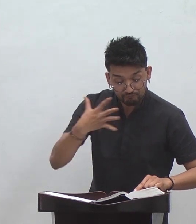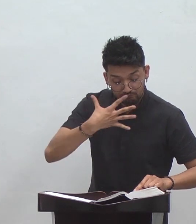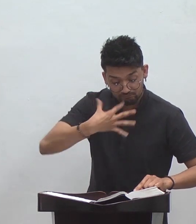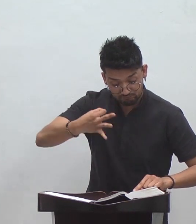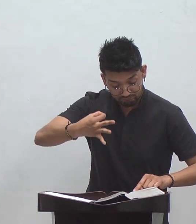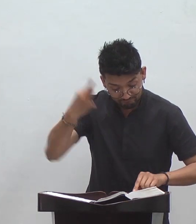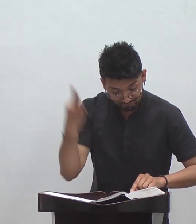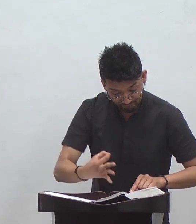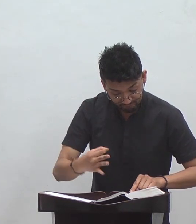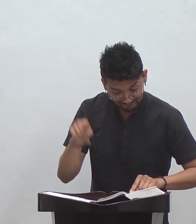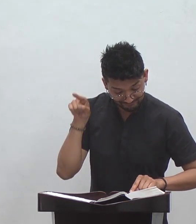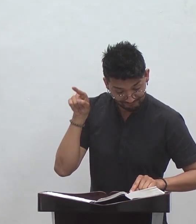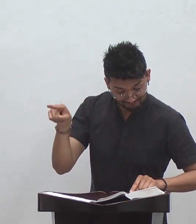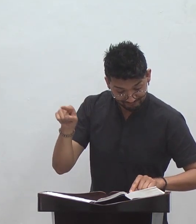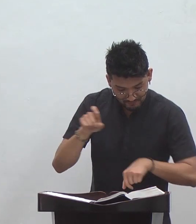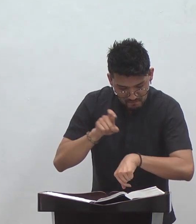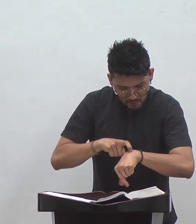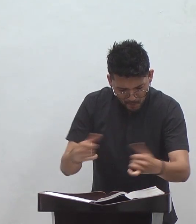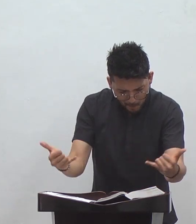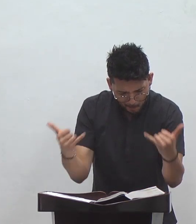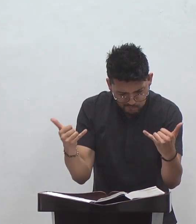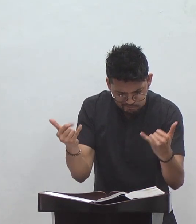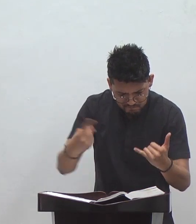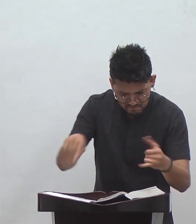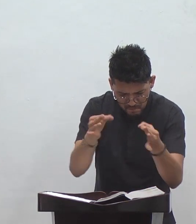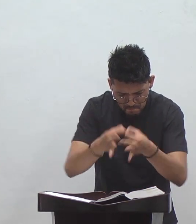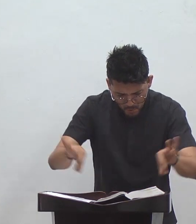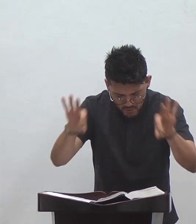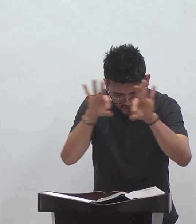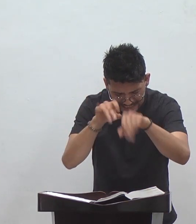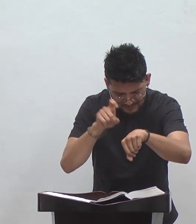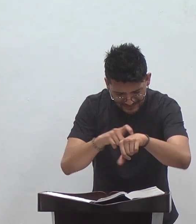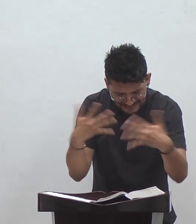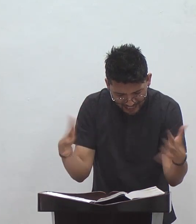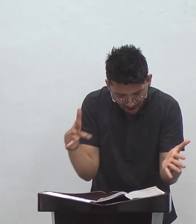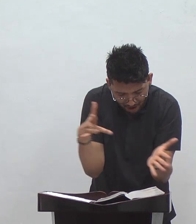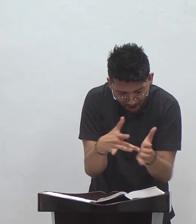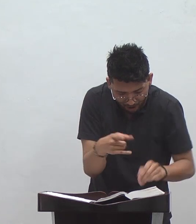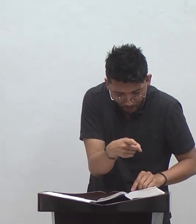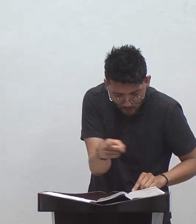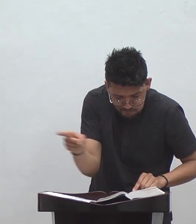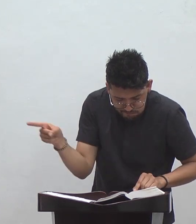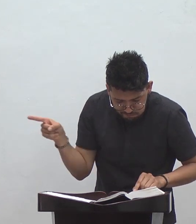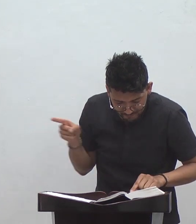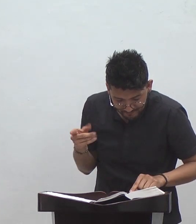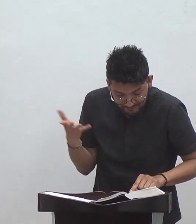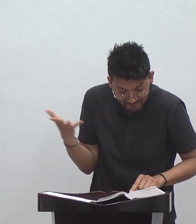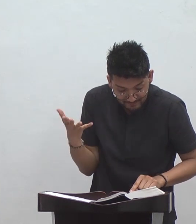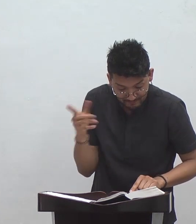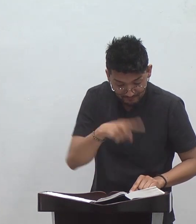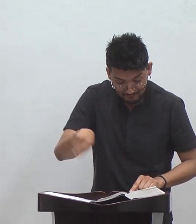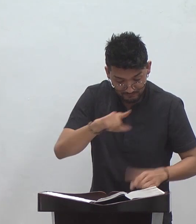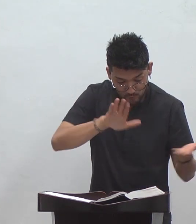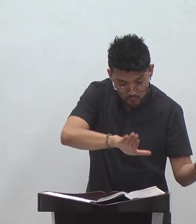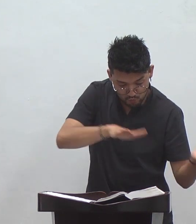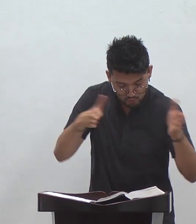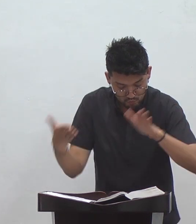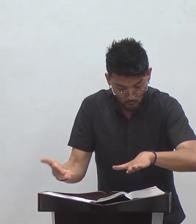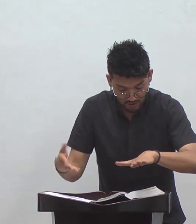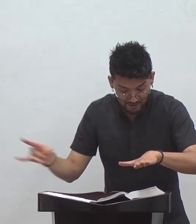de cierto os digo, viene la hora, y ahora es, cuando los muertos oirán la voz del Hijo de Dios, y